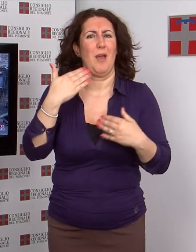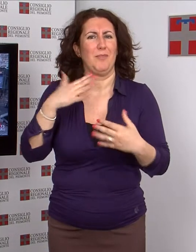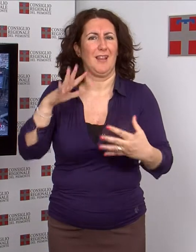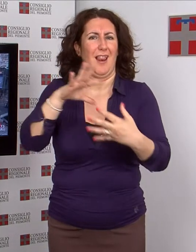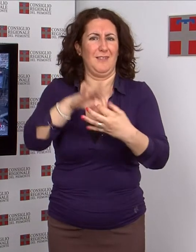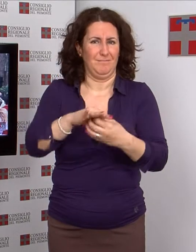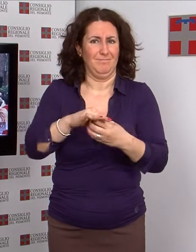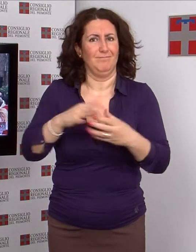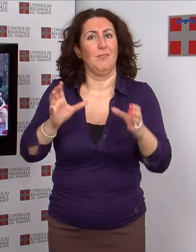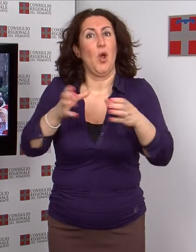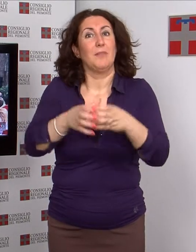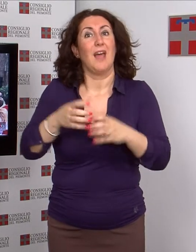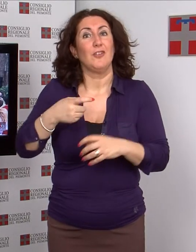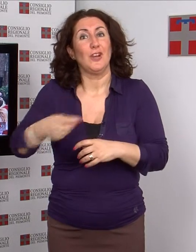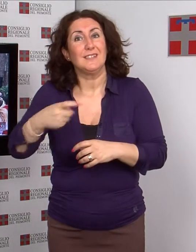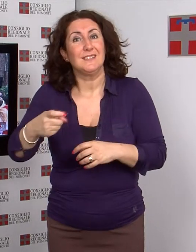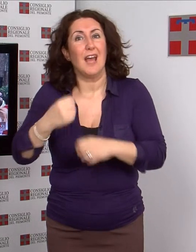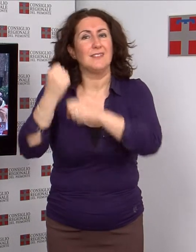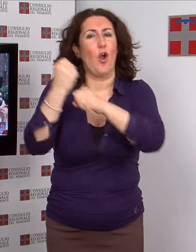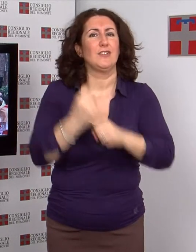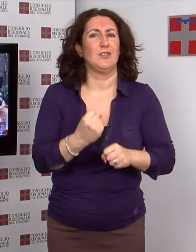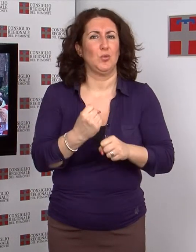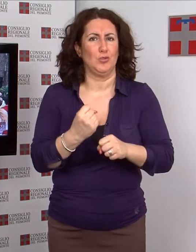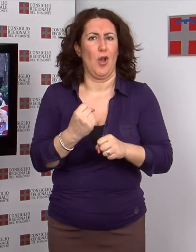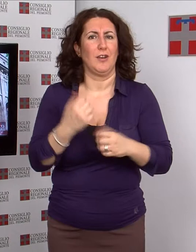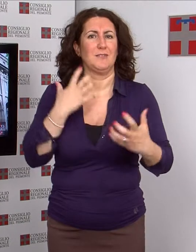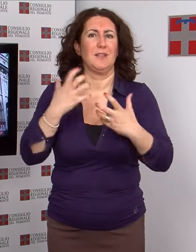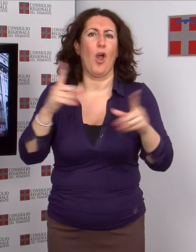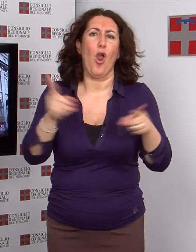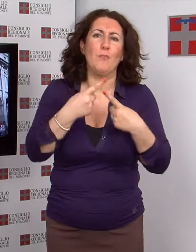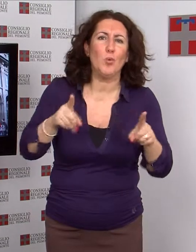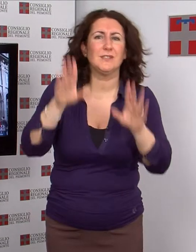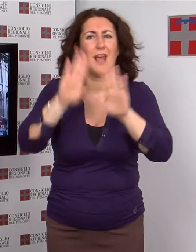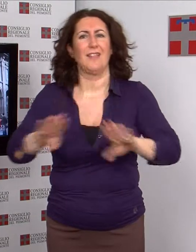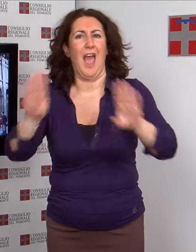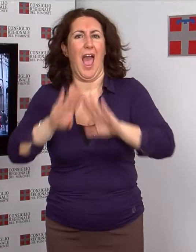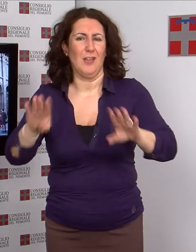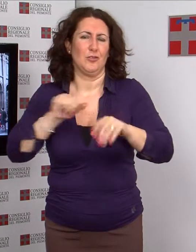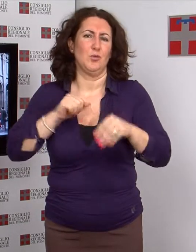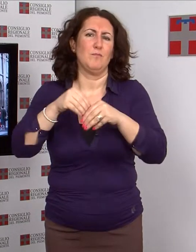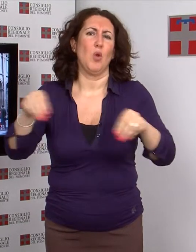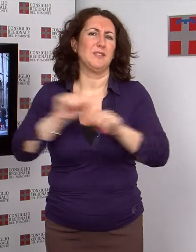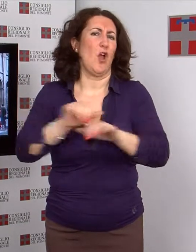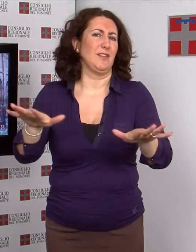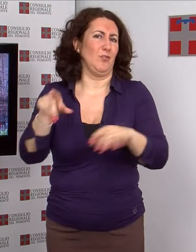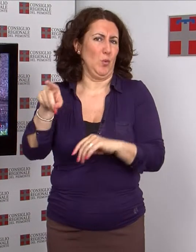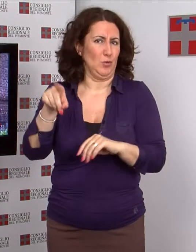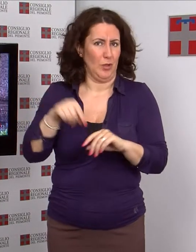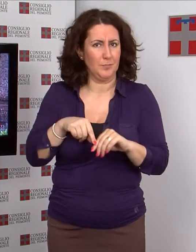e Costituzione lo spettacolo musica e teatro per la resistenza al Museo Diffuso esibizioni dell'Accademia dei folli con